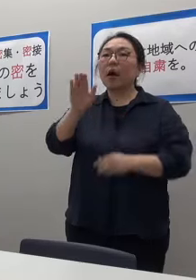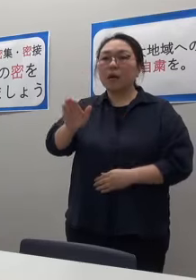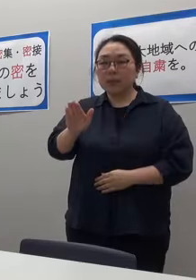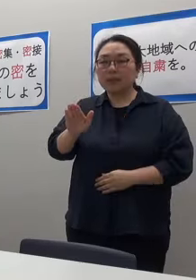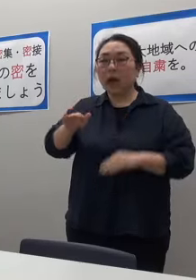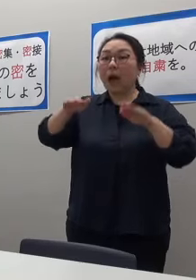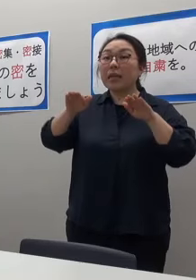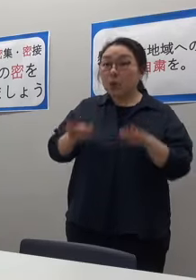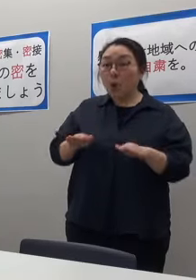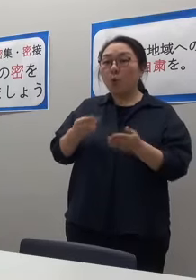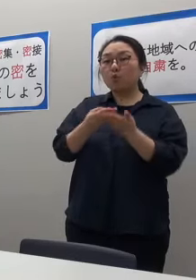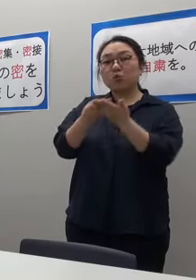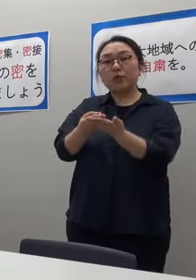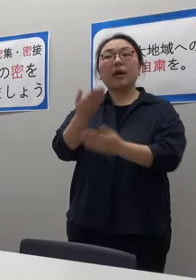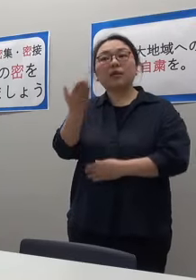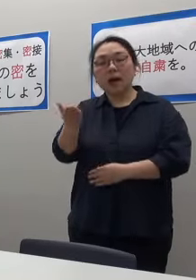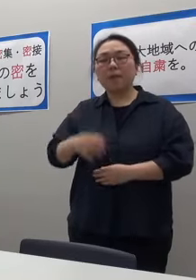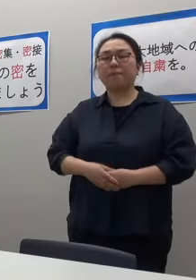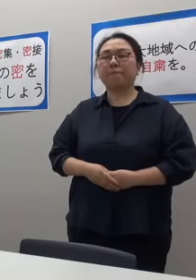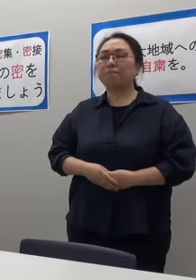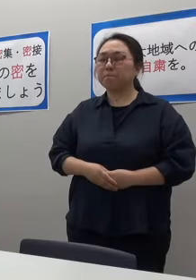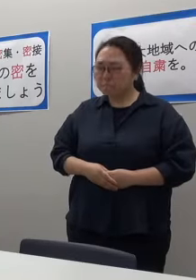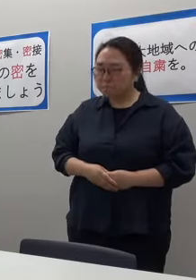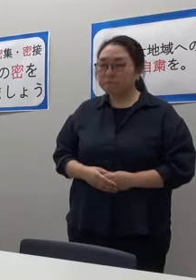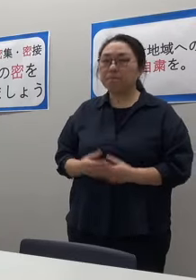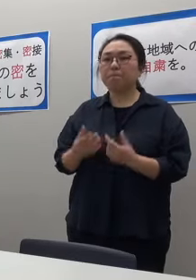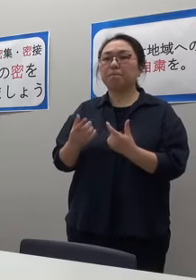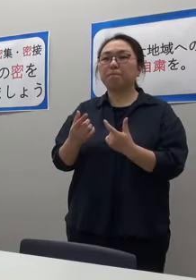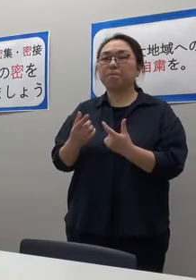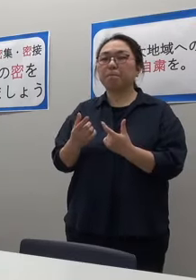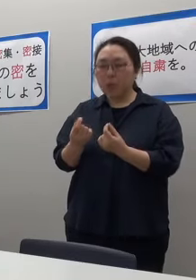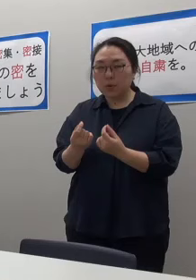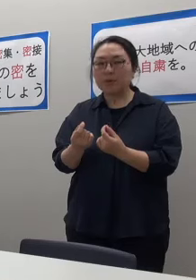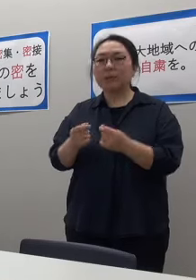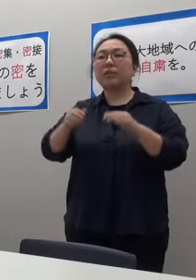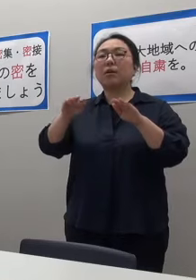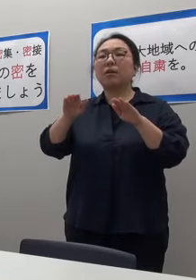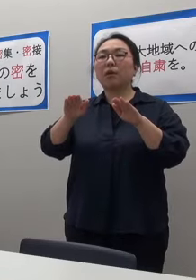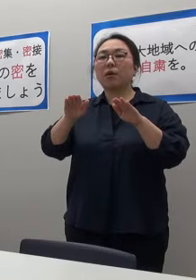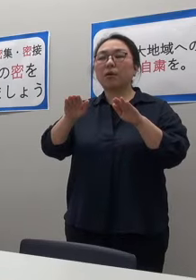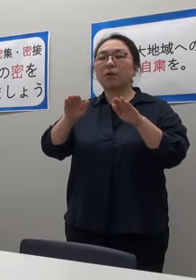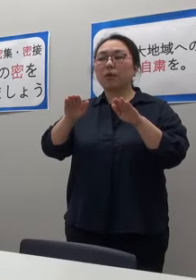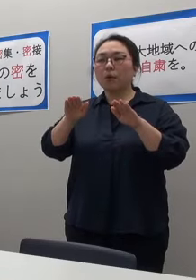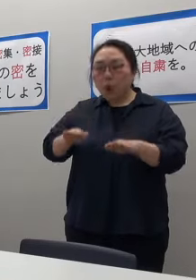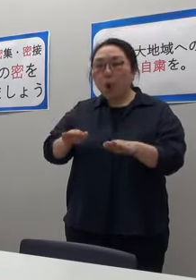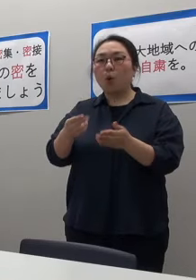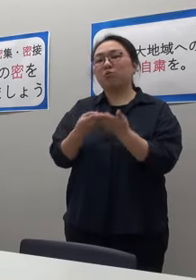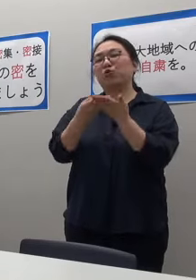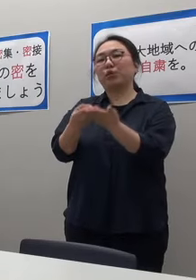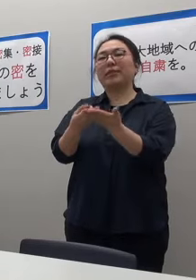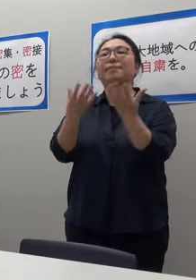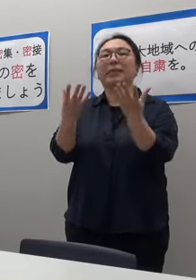か。 はい、あの本日入院、あはい、入院の、あの入院となっております。は